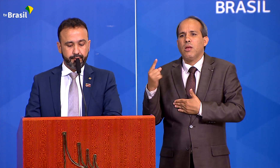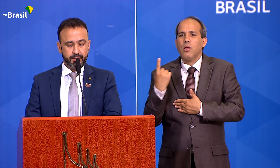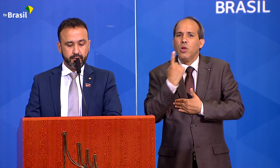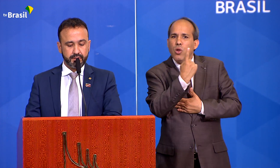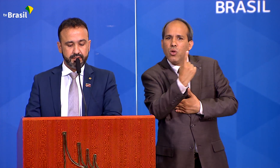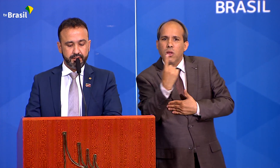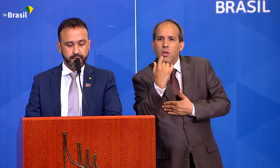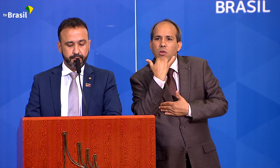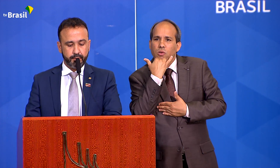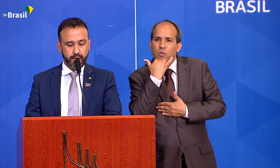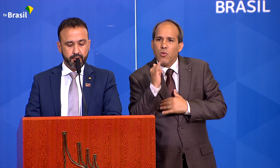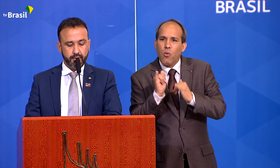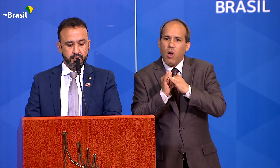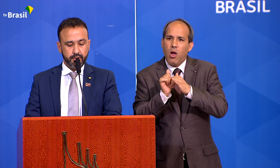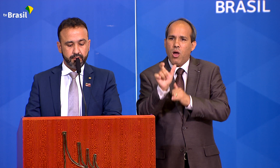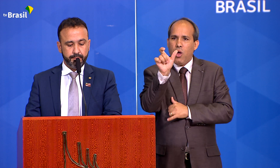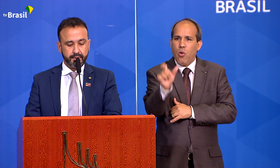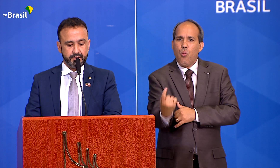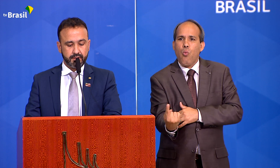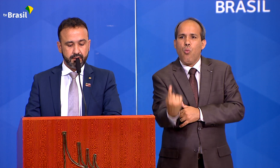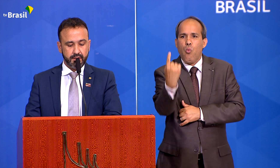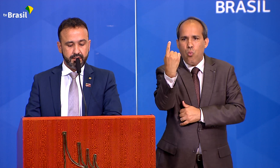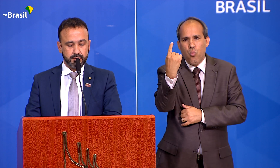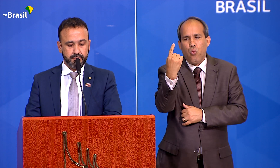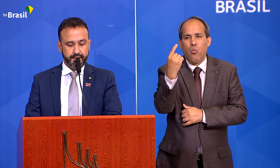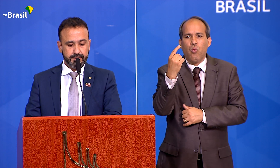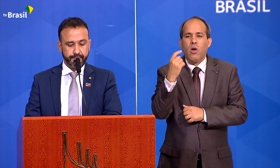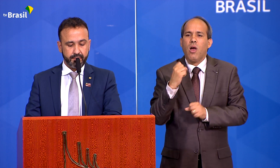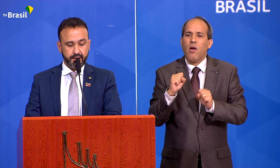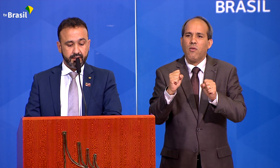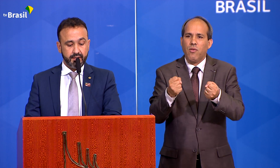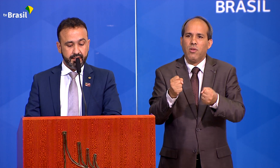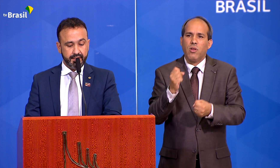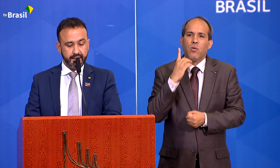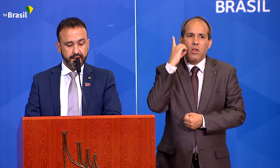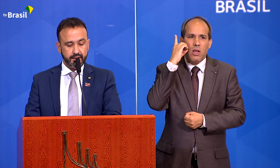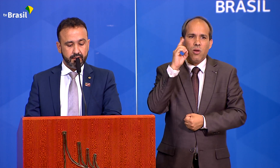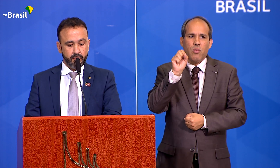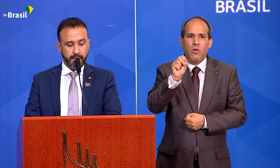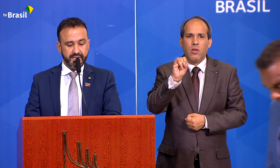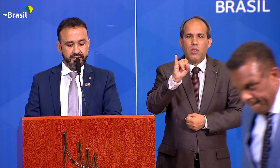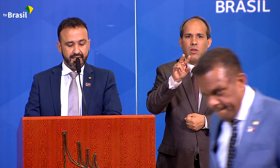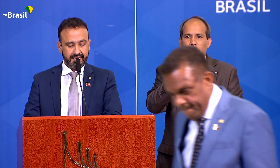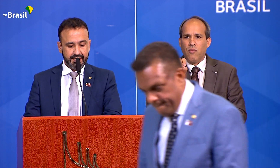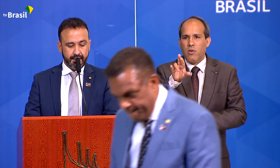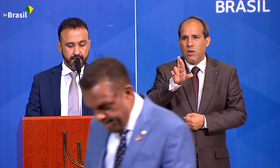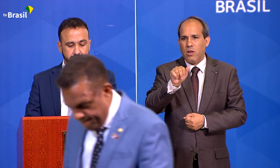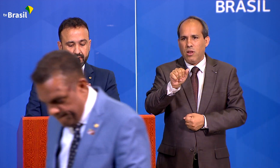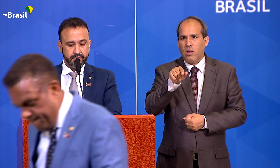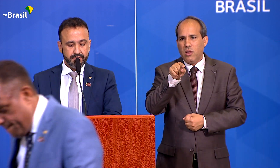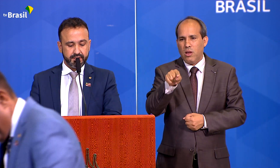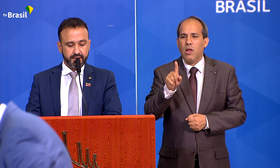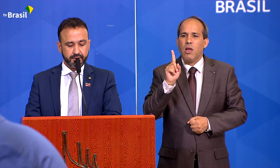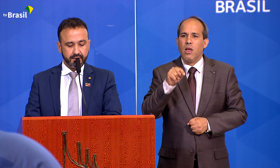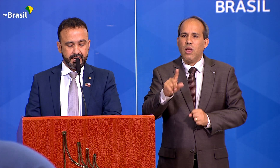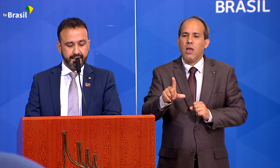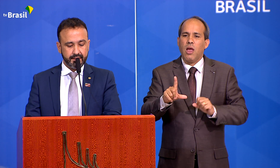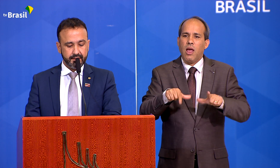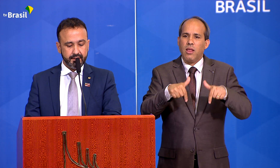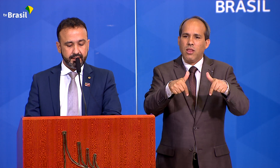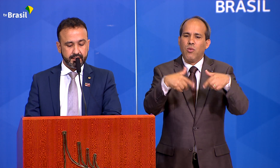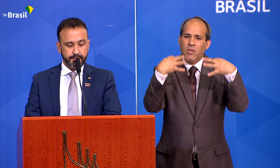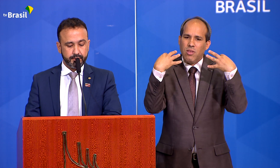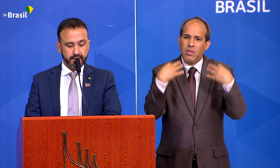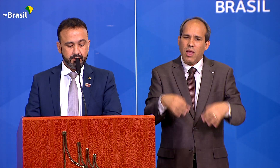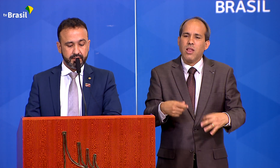que foram concedido em prol do deputado Daniel Silveira que é uma medida legal de um